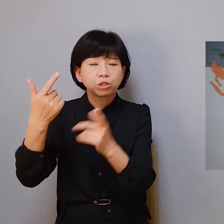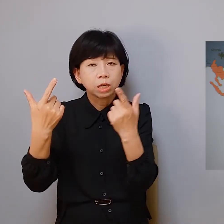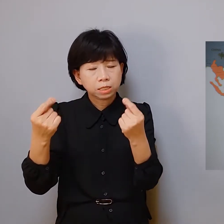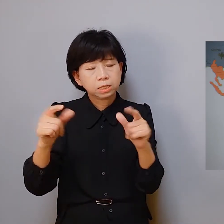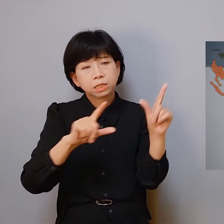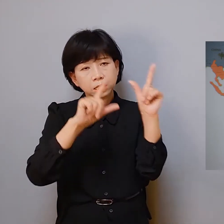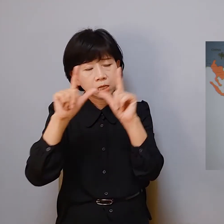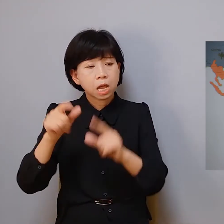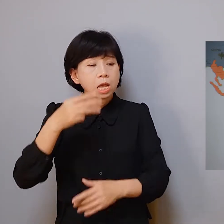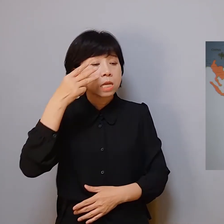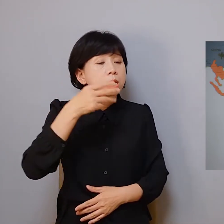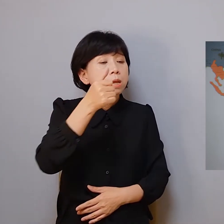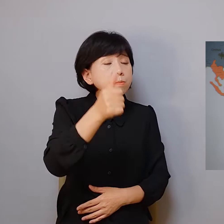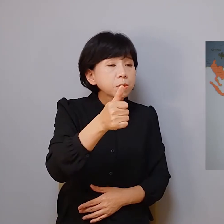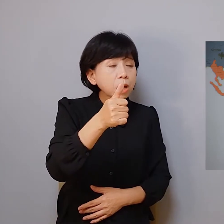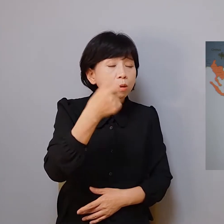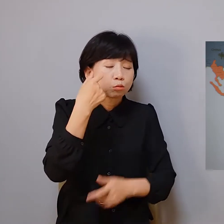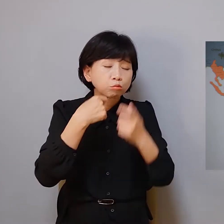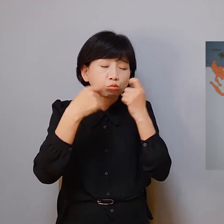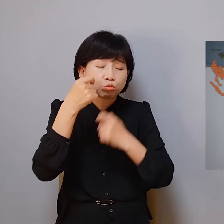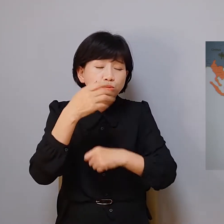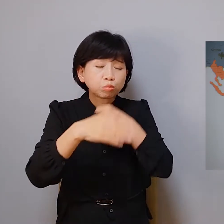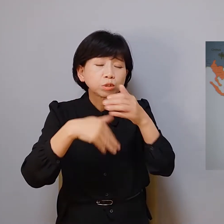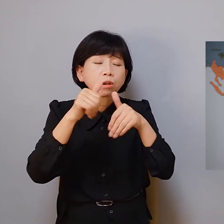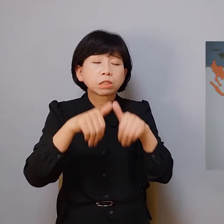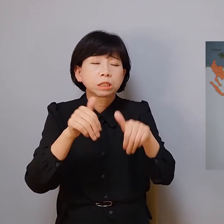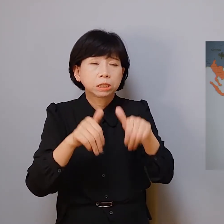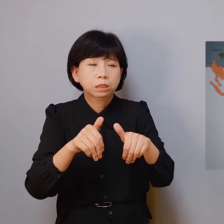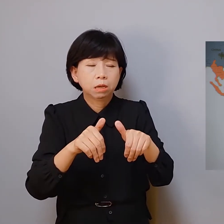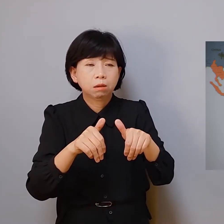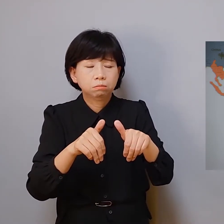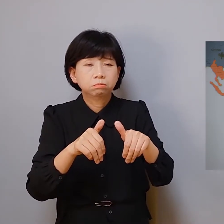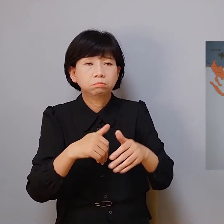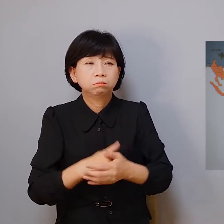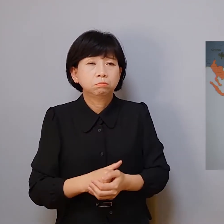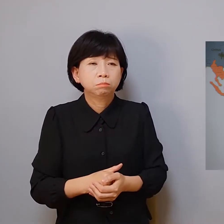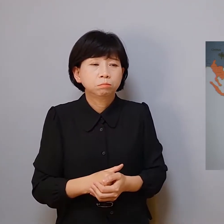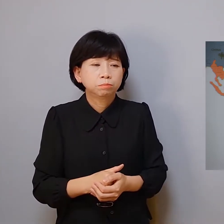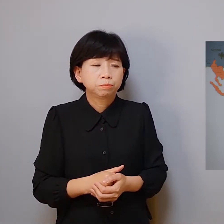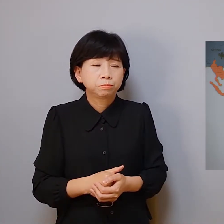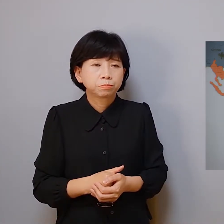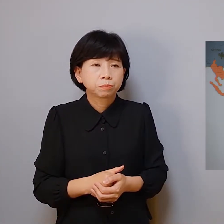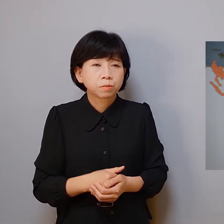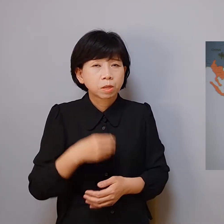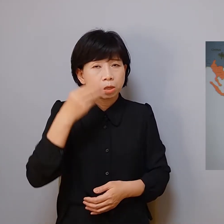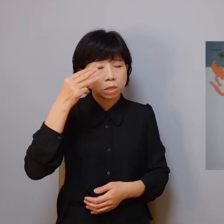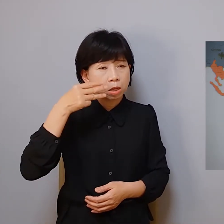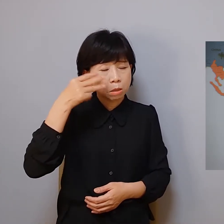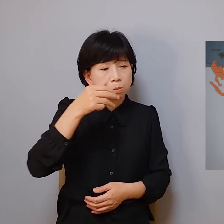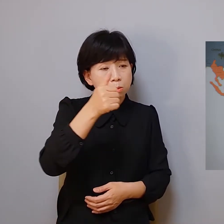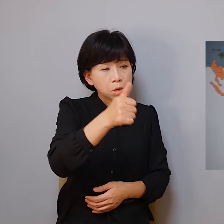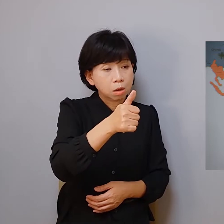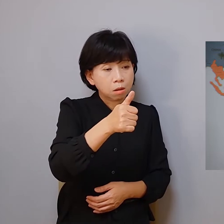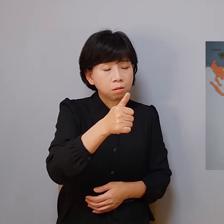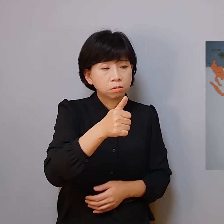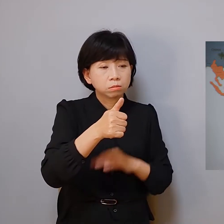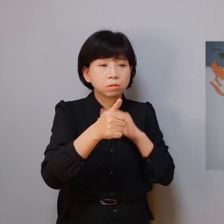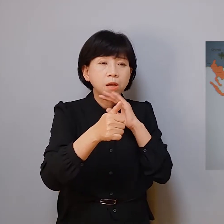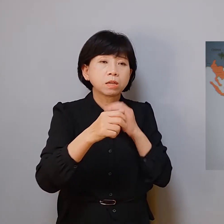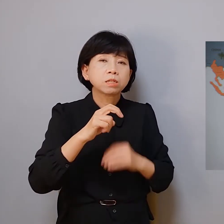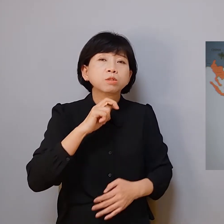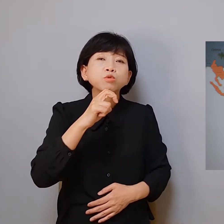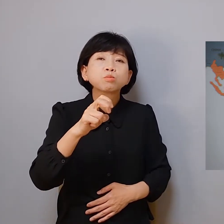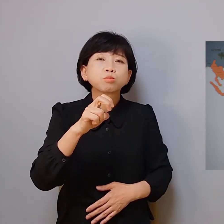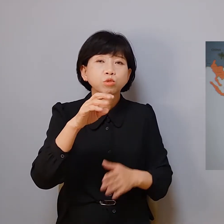있지요. 눈물의 선지자라고도 하는 선지자입니다. 아나돗 출신의 예레미야, 그는